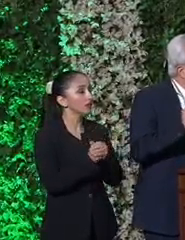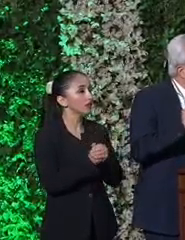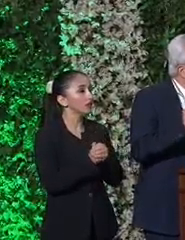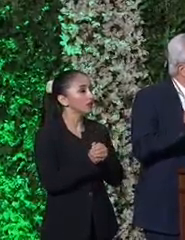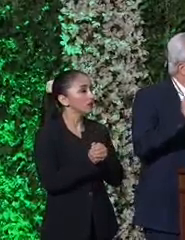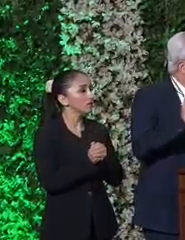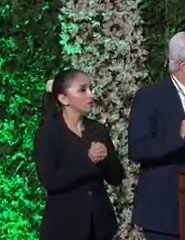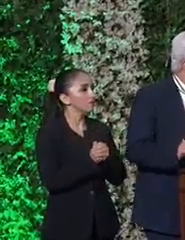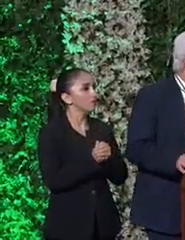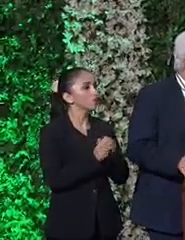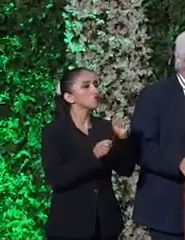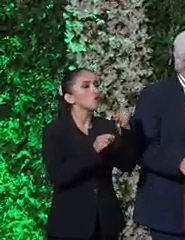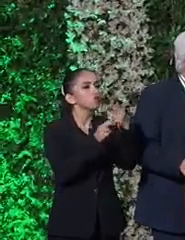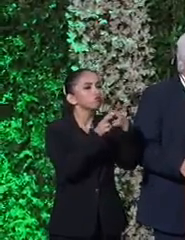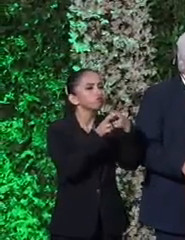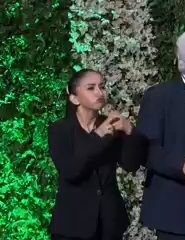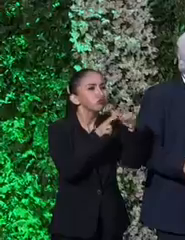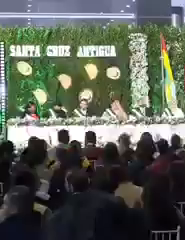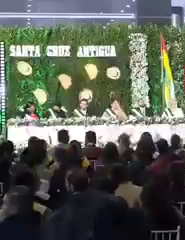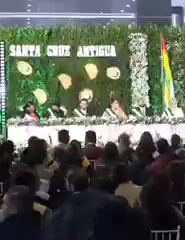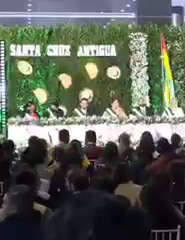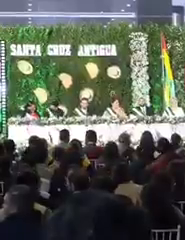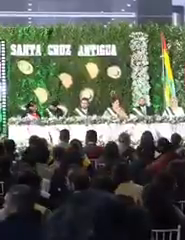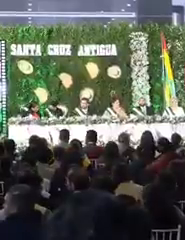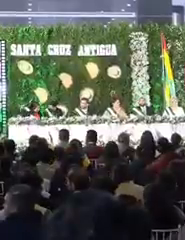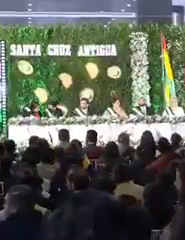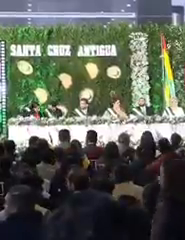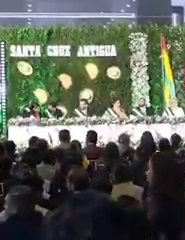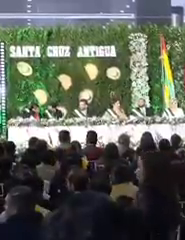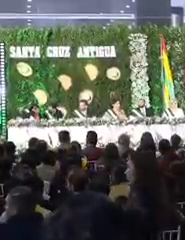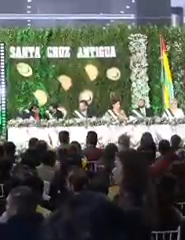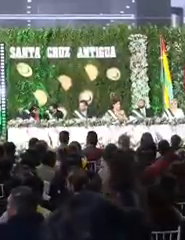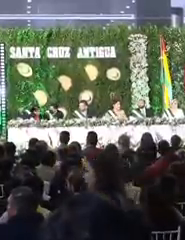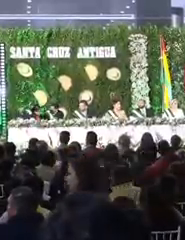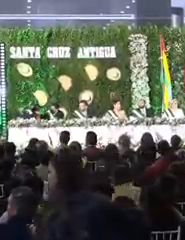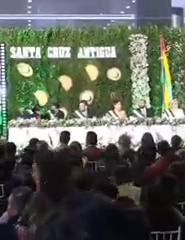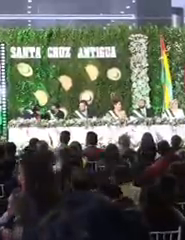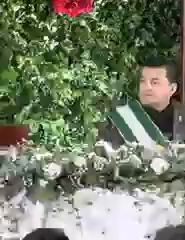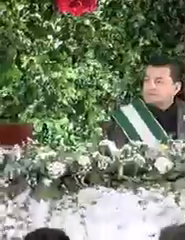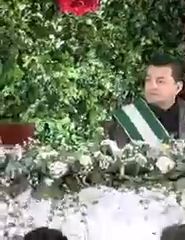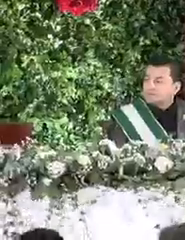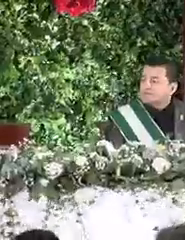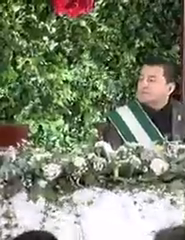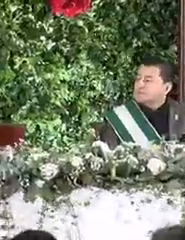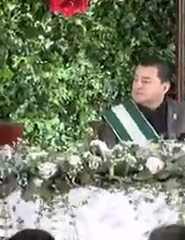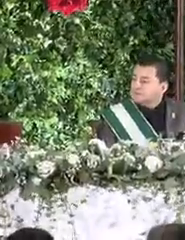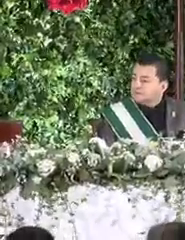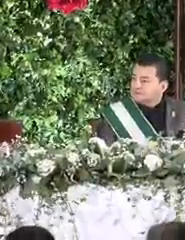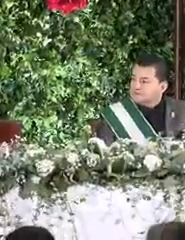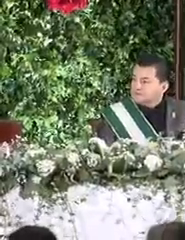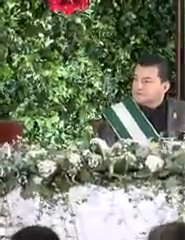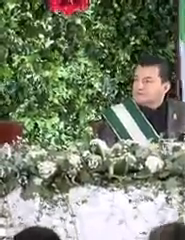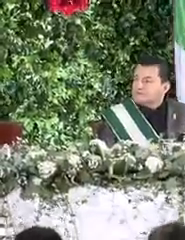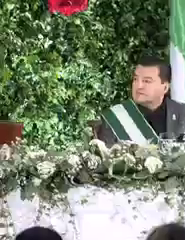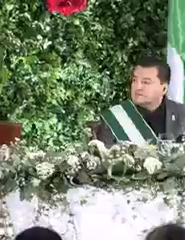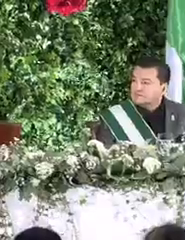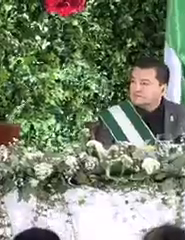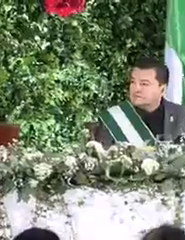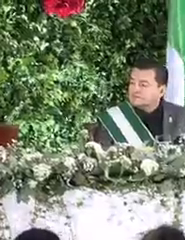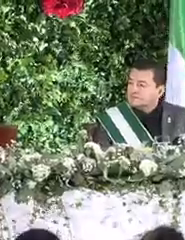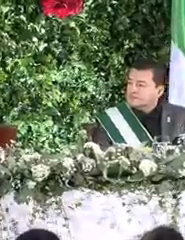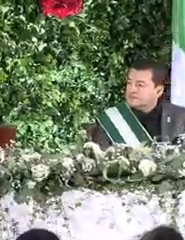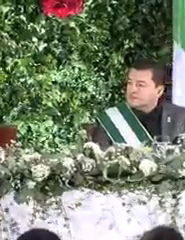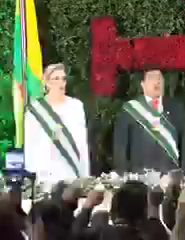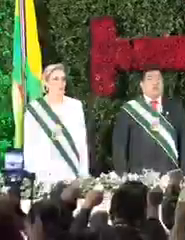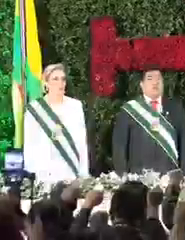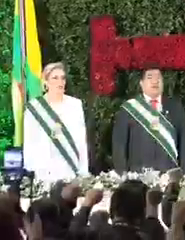un brevísimo paréntesis, aprovechando la presencia del Presidente de la República, de